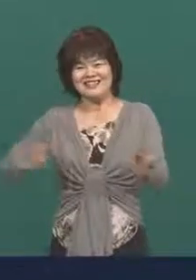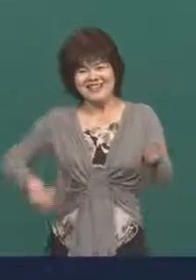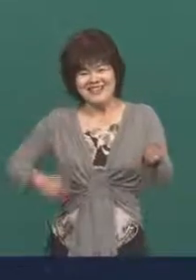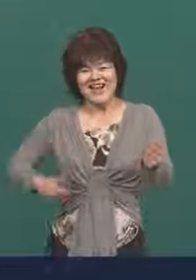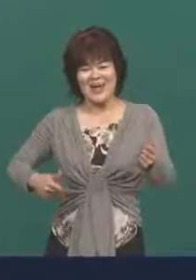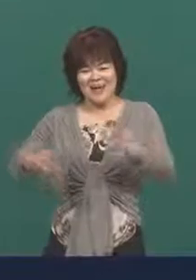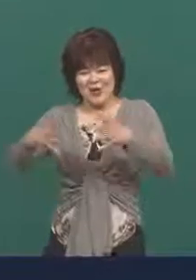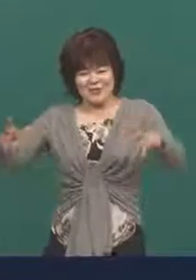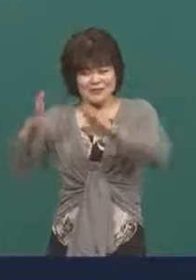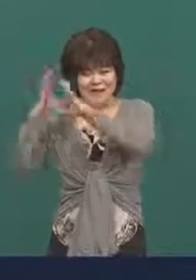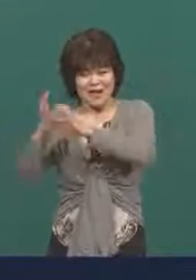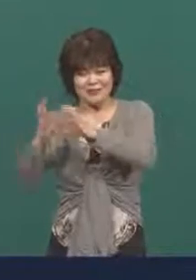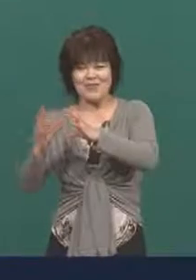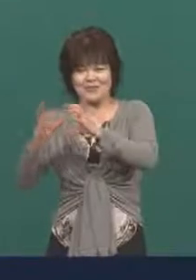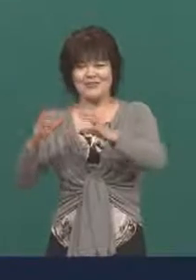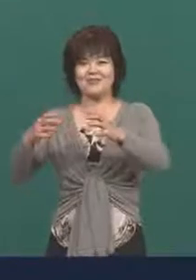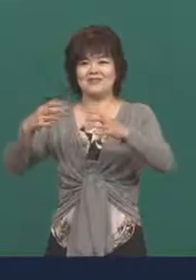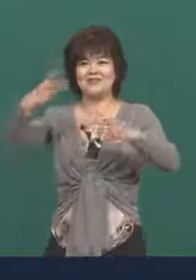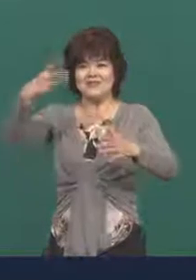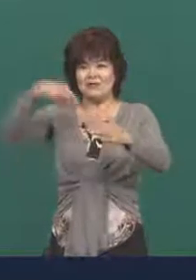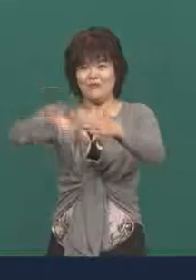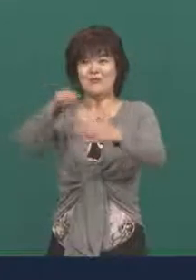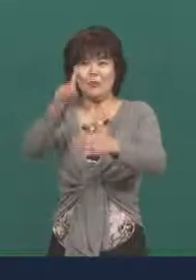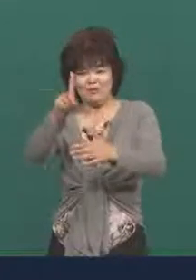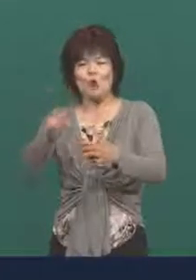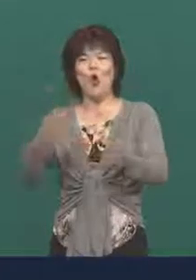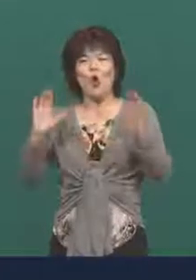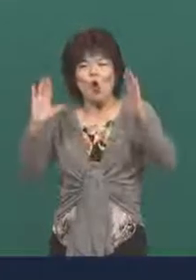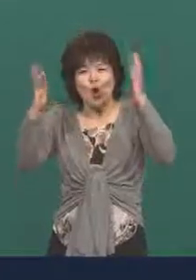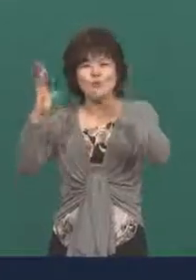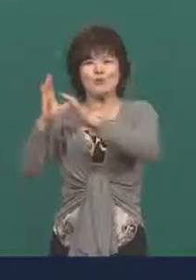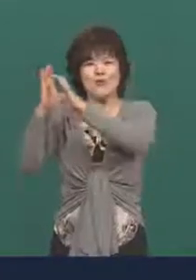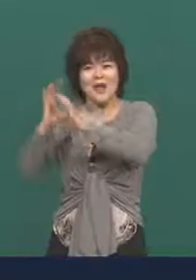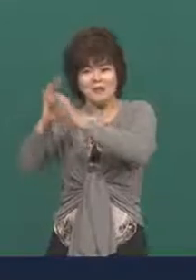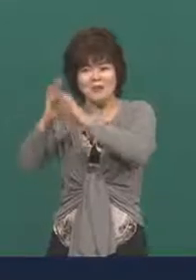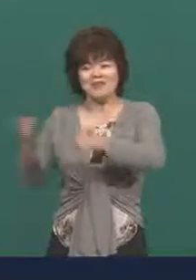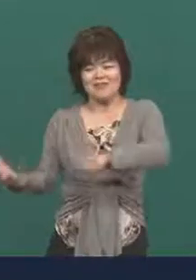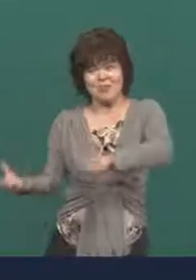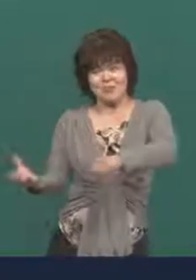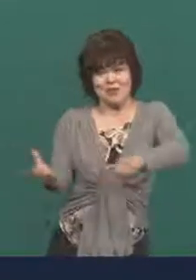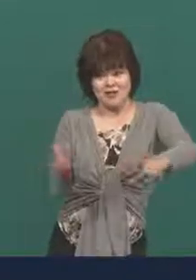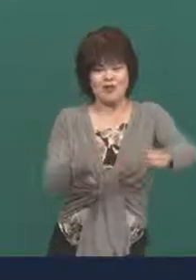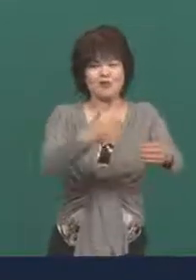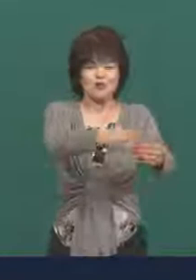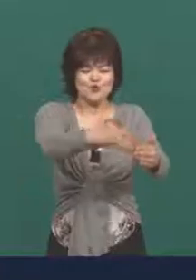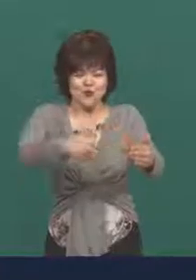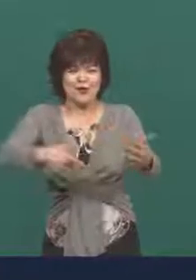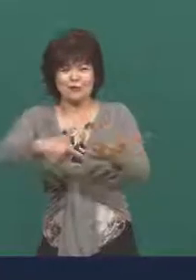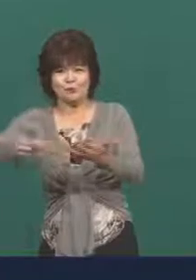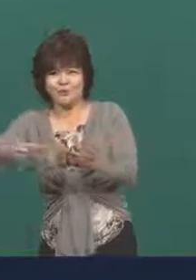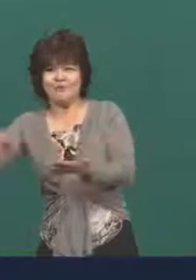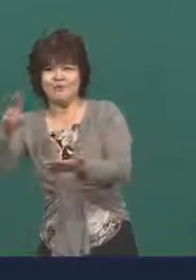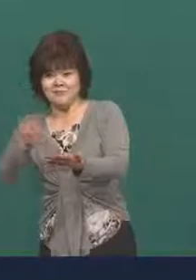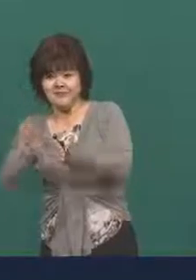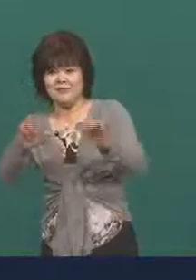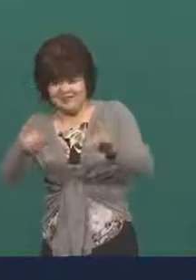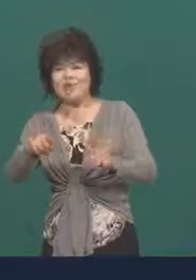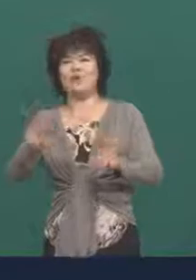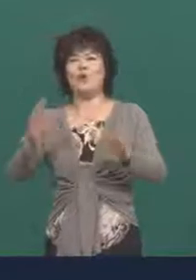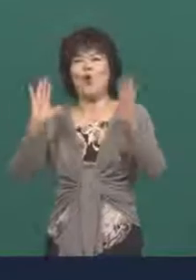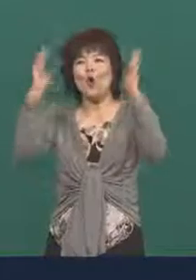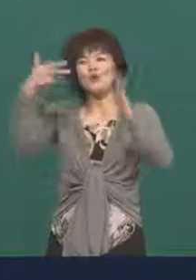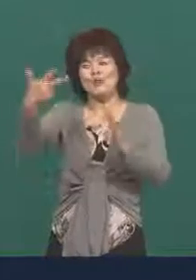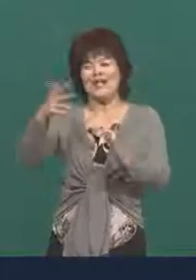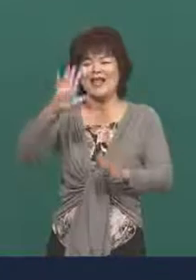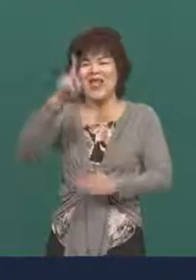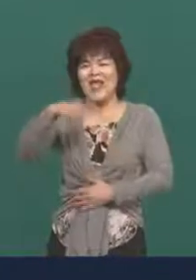来月行われる五穀三大祭りの一つ、大津祭りの曳山巡行の順番を決めるく